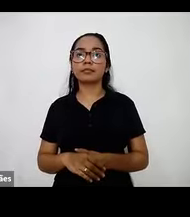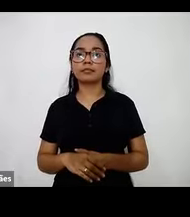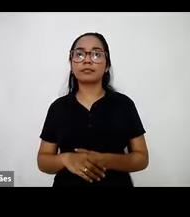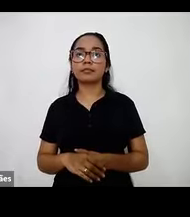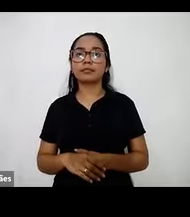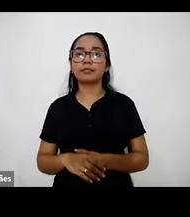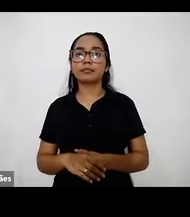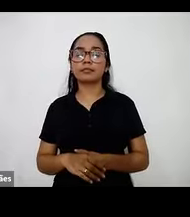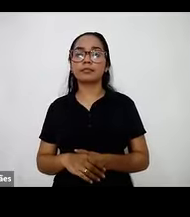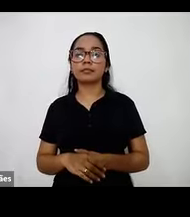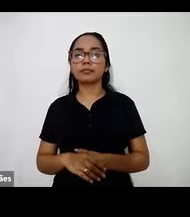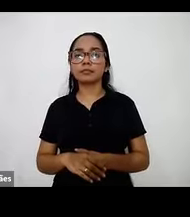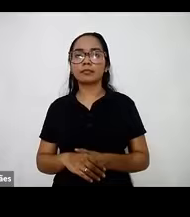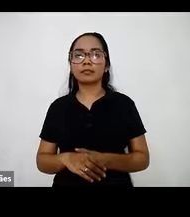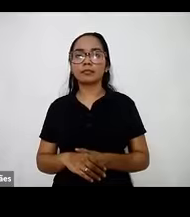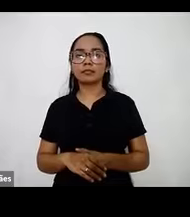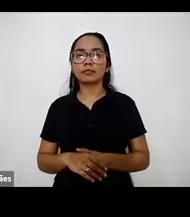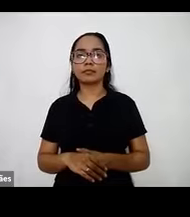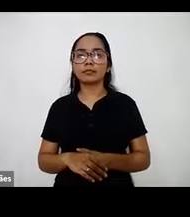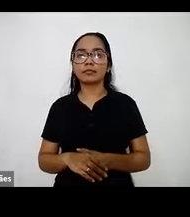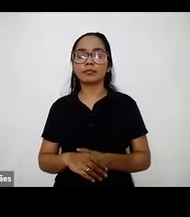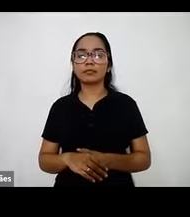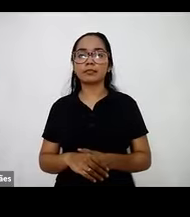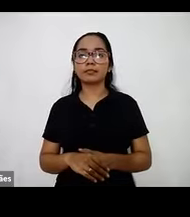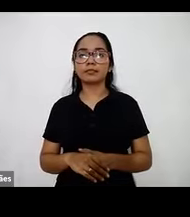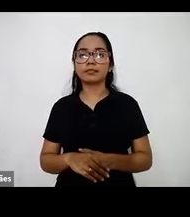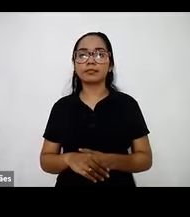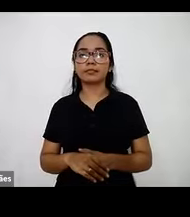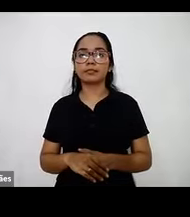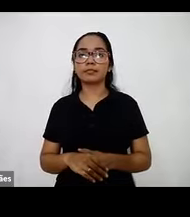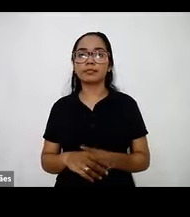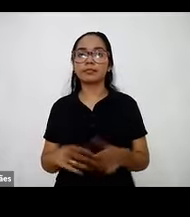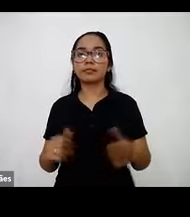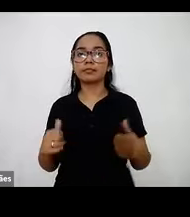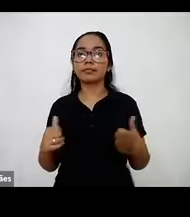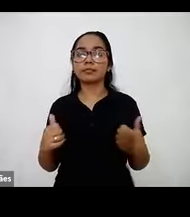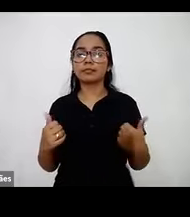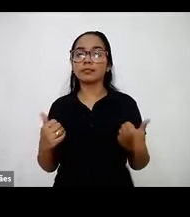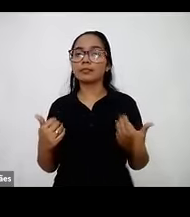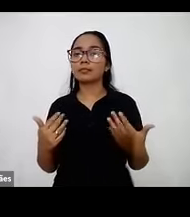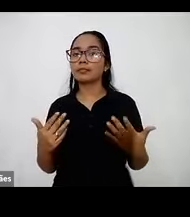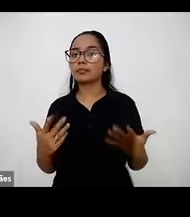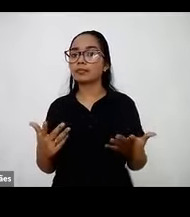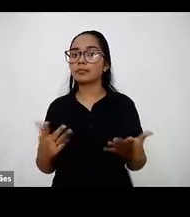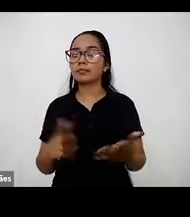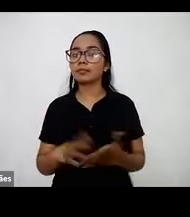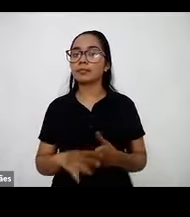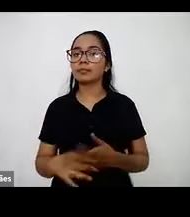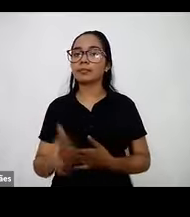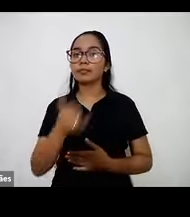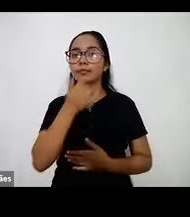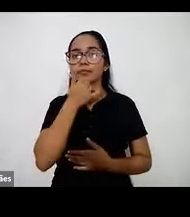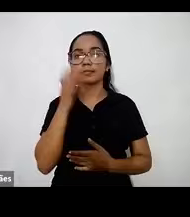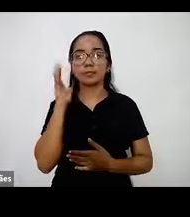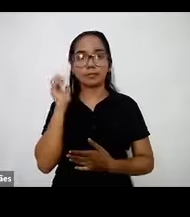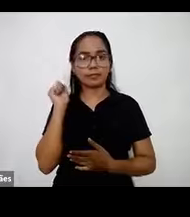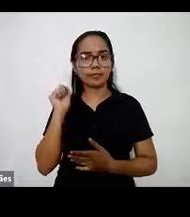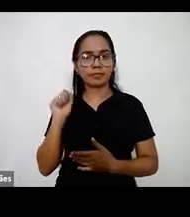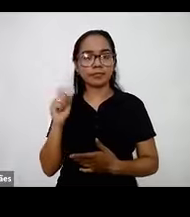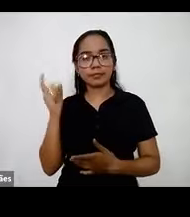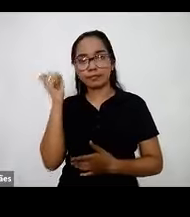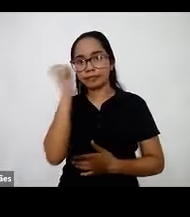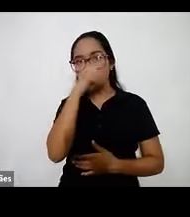extremamente potente é a militância, né, esse espaço de movimento social, de conjunto, de coletivo, das pessoas que